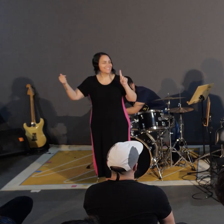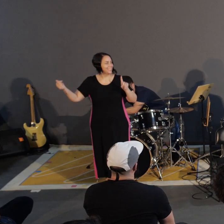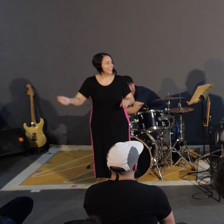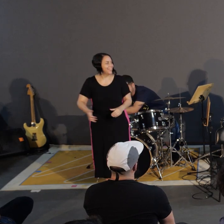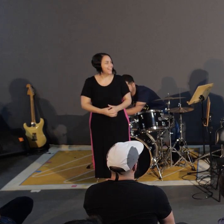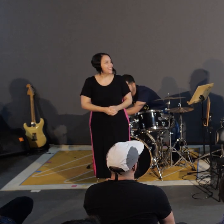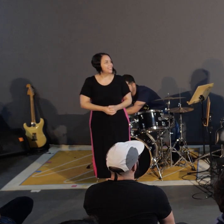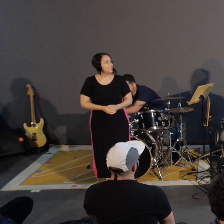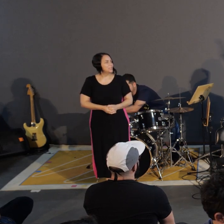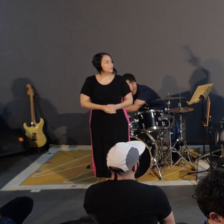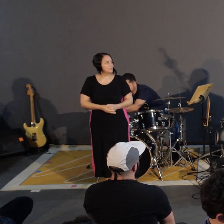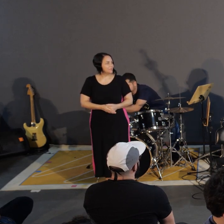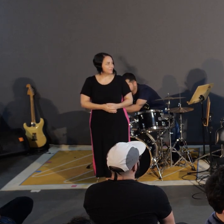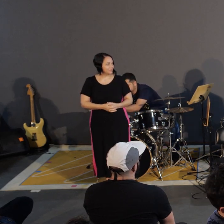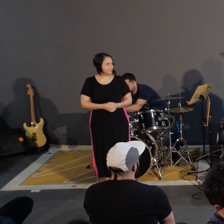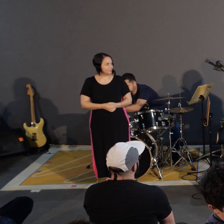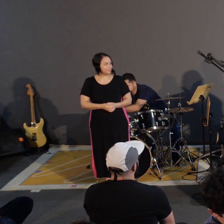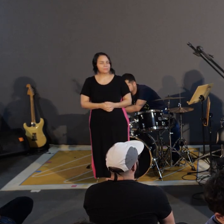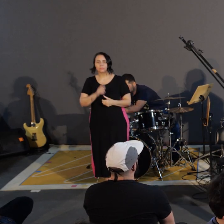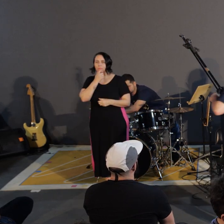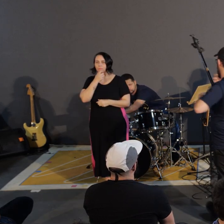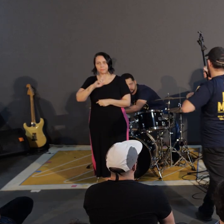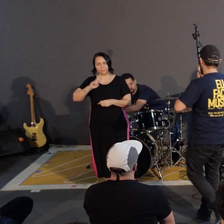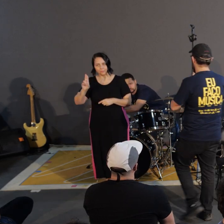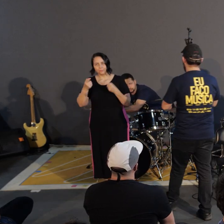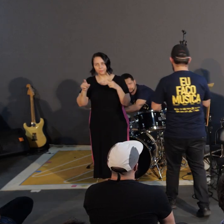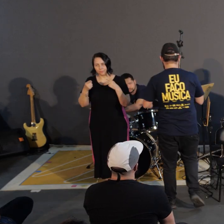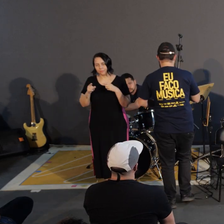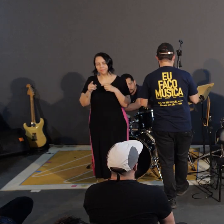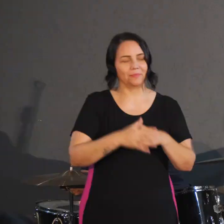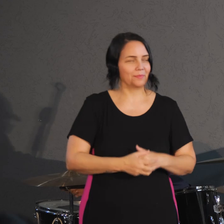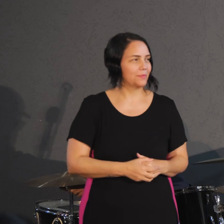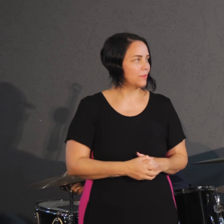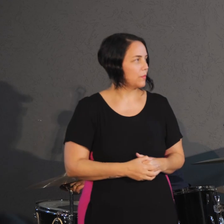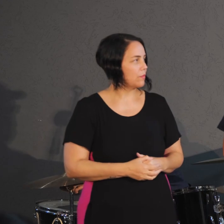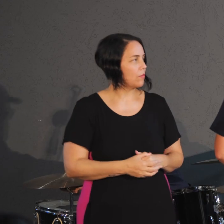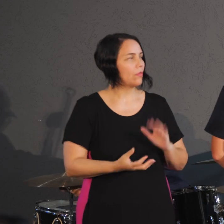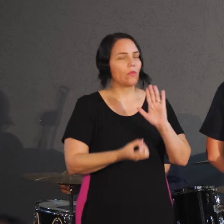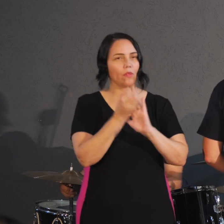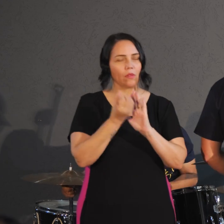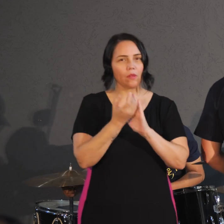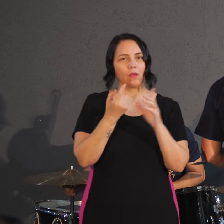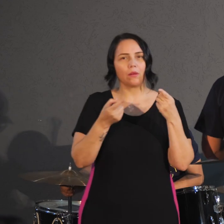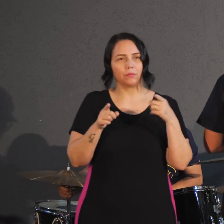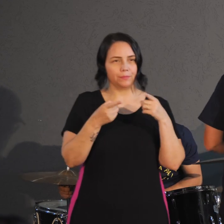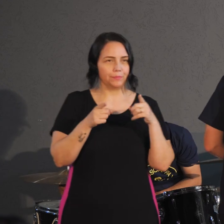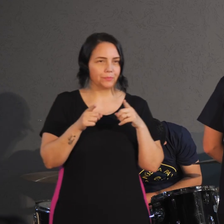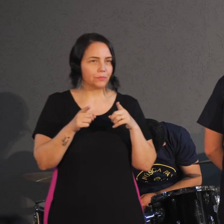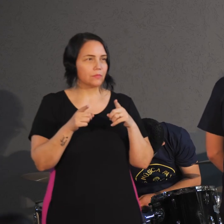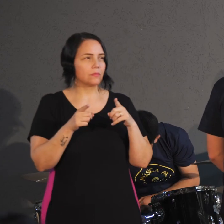Tá, então, essa música se chama Dear Limerts. Tá? Querido Limerts. Foi uma música em homenagem